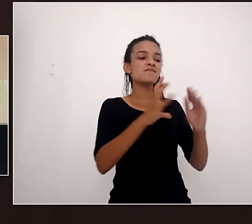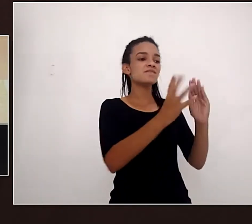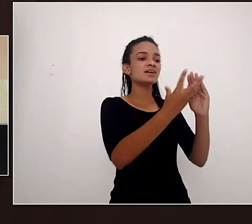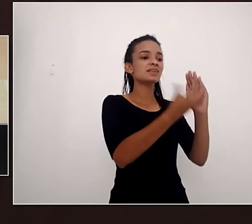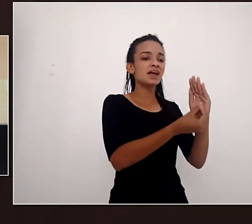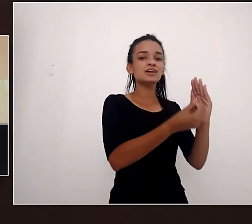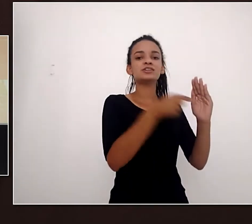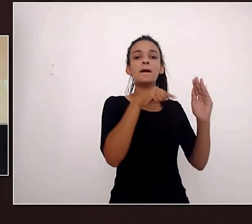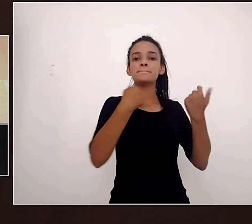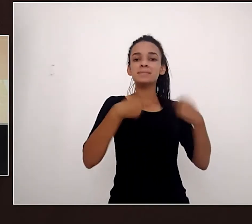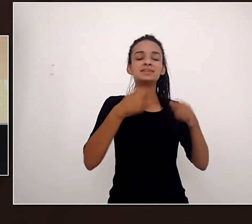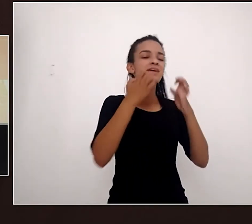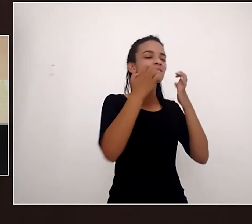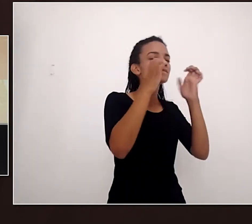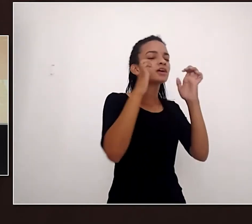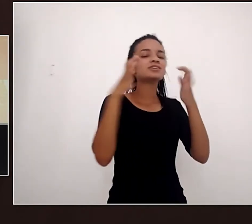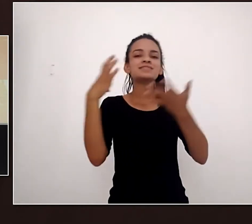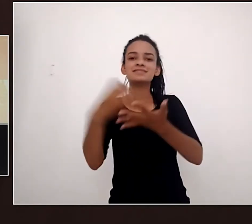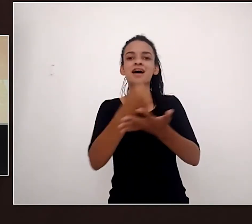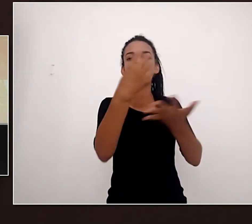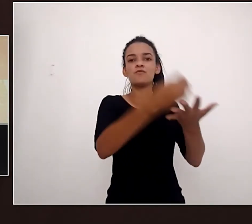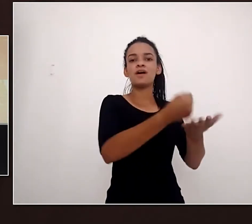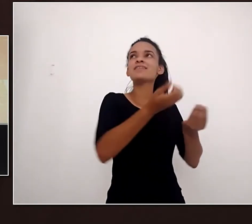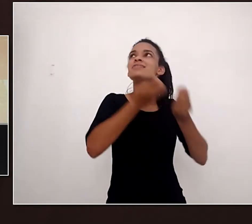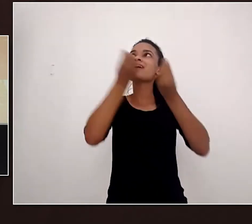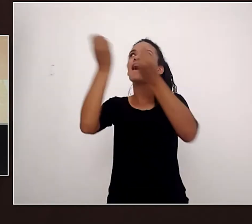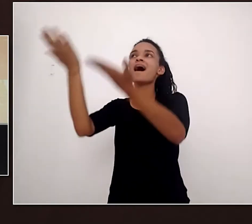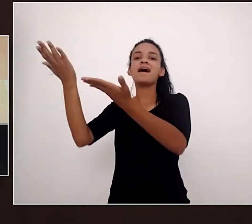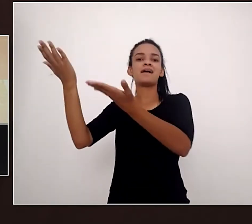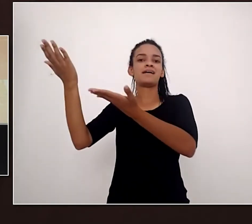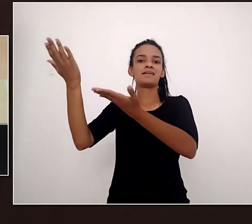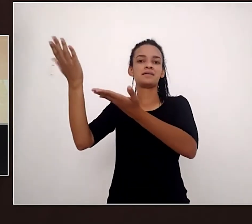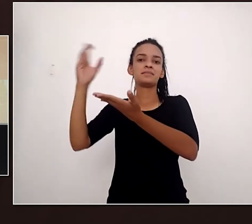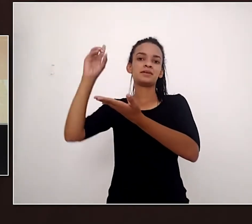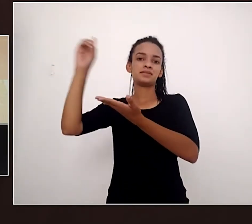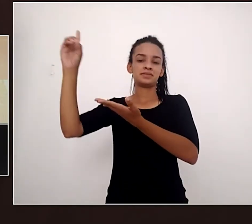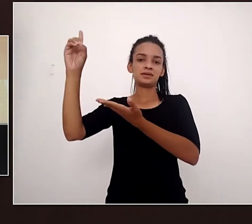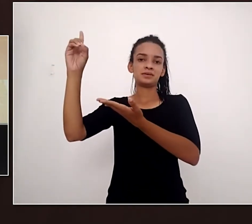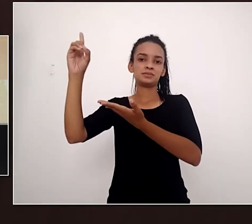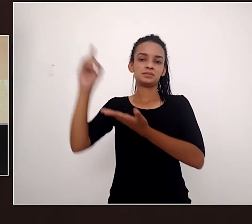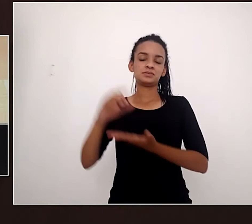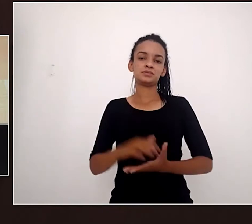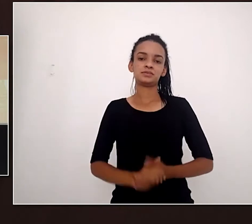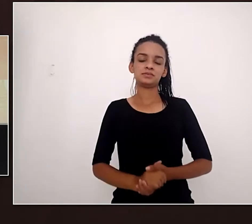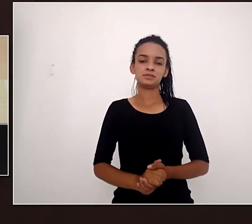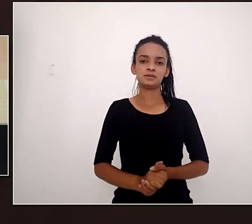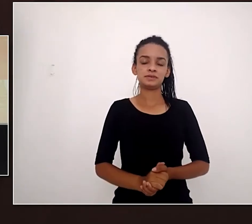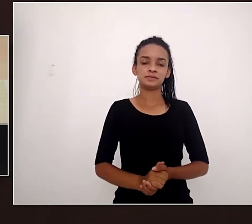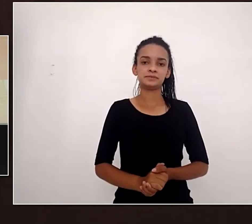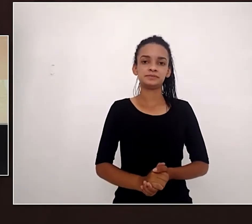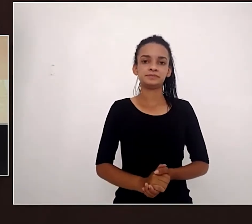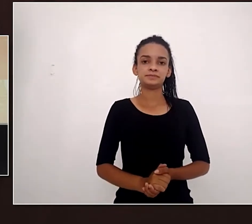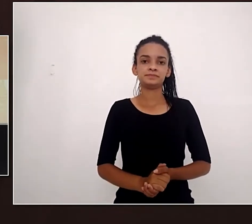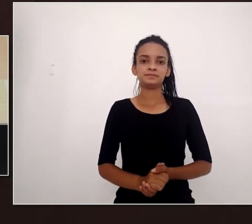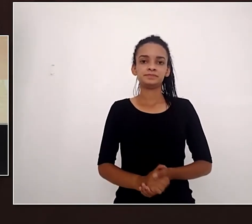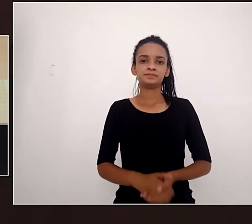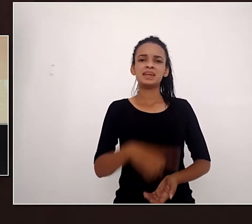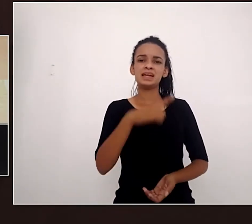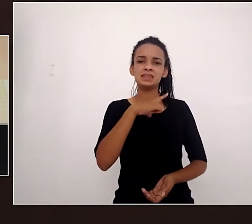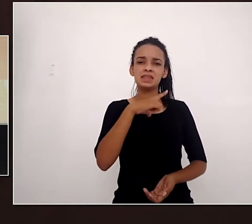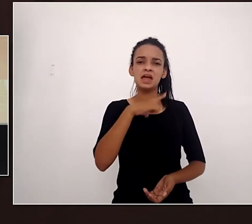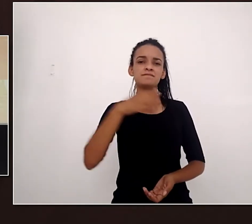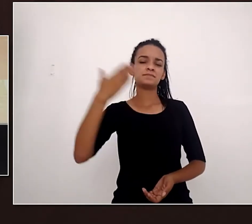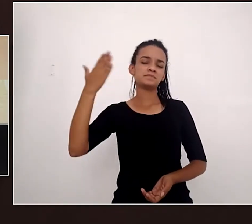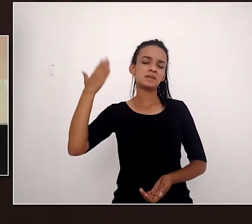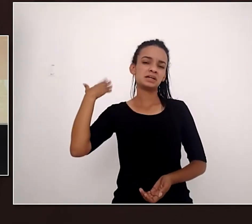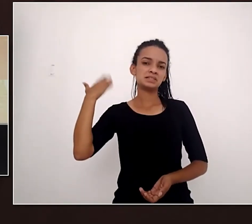nós, né, houve um grande tempo com o povo judeu que foi, né, a vinha foi infrutífera.